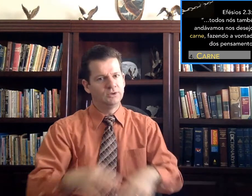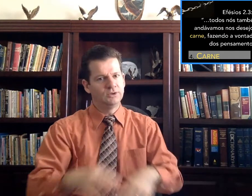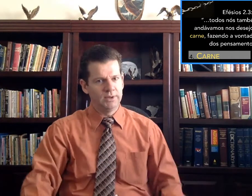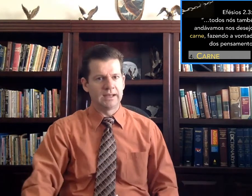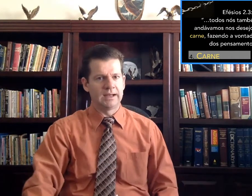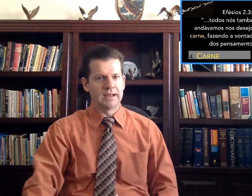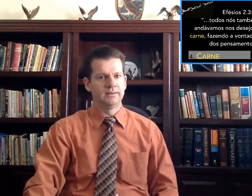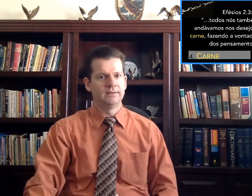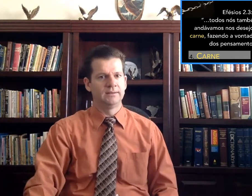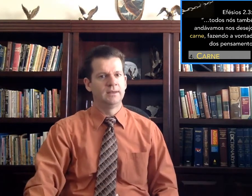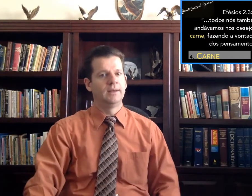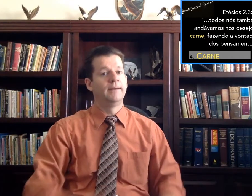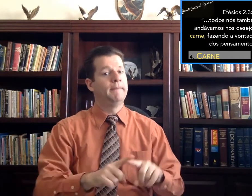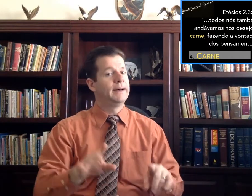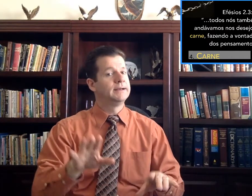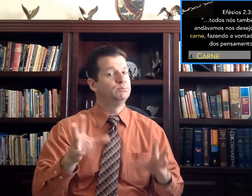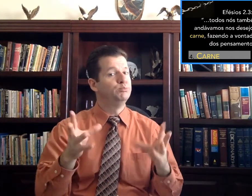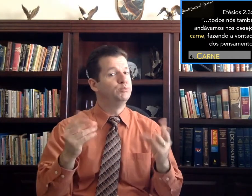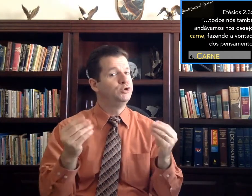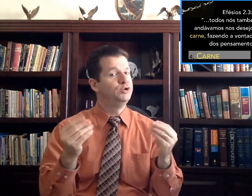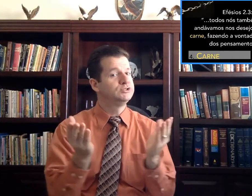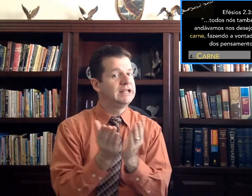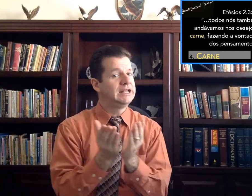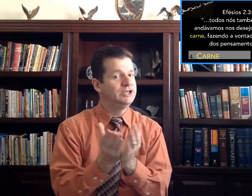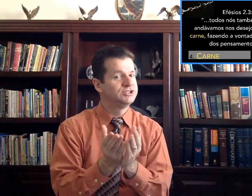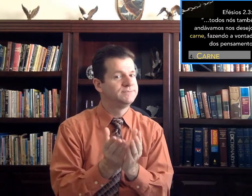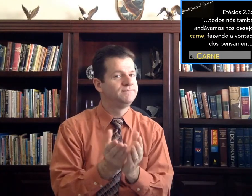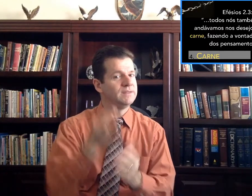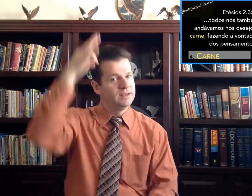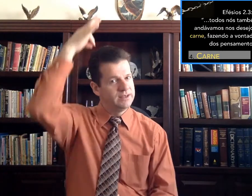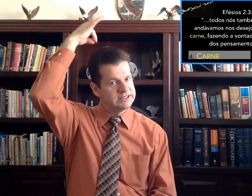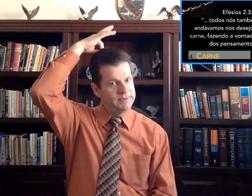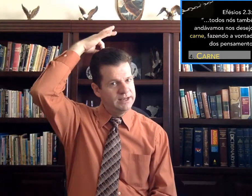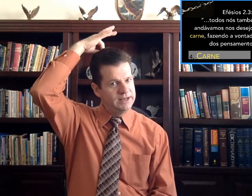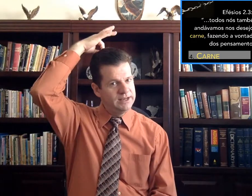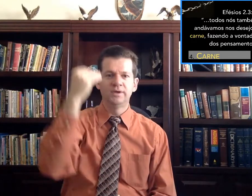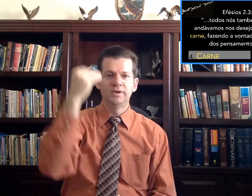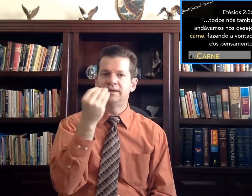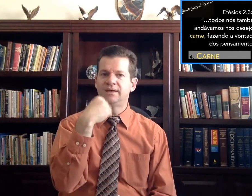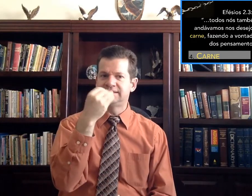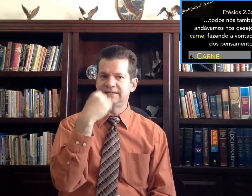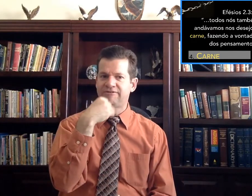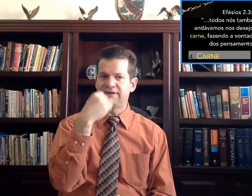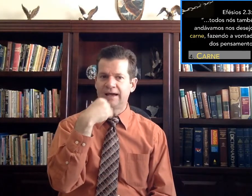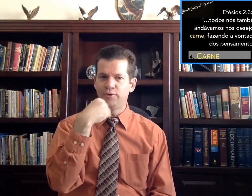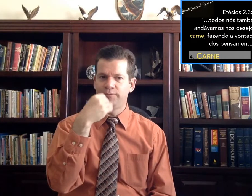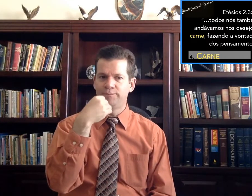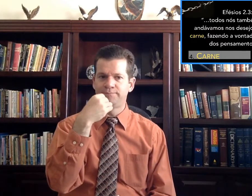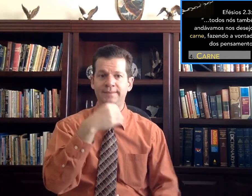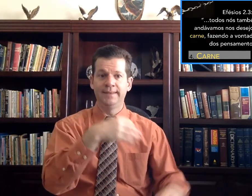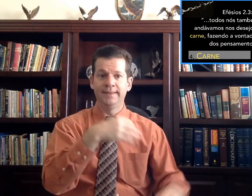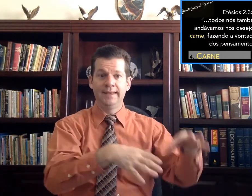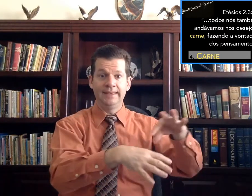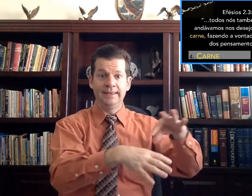domino a carne. Mas muitos crentes, o espírito está fraco e a